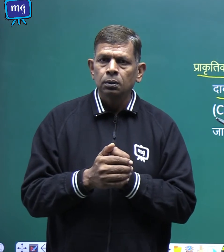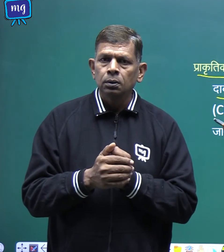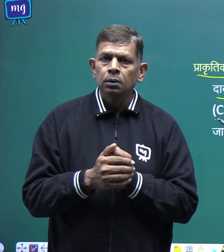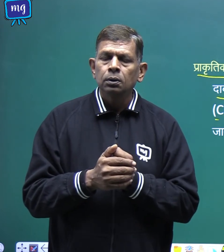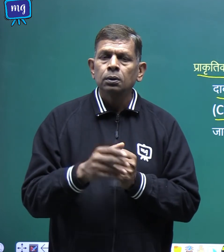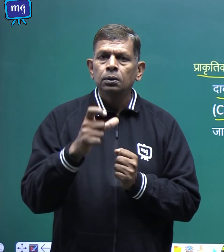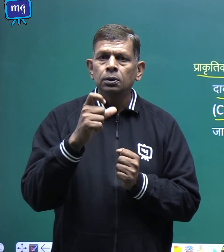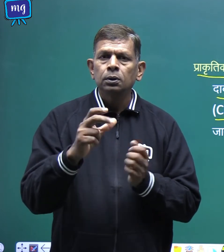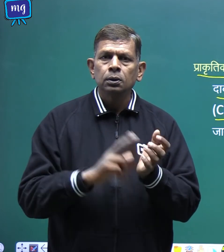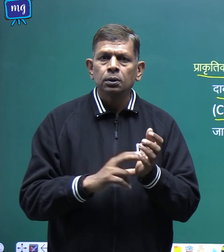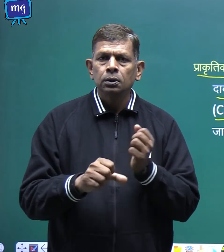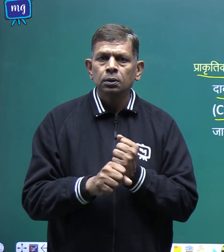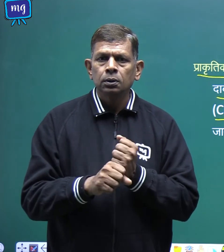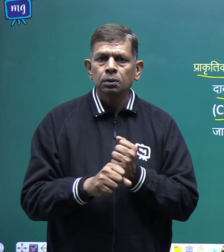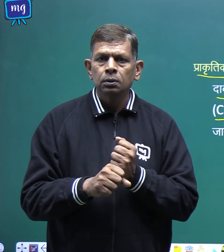CNG के